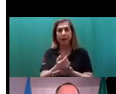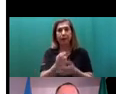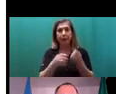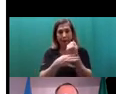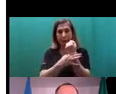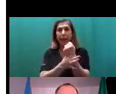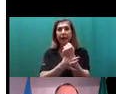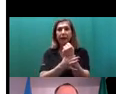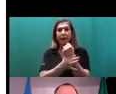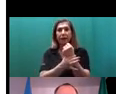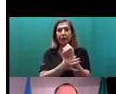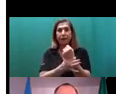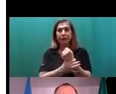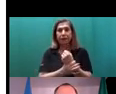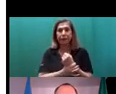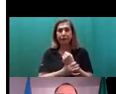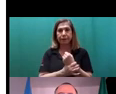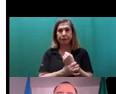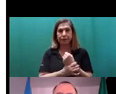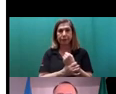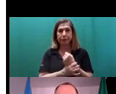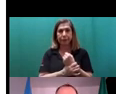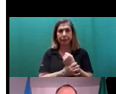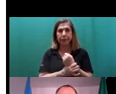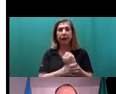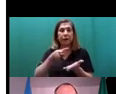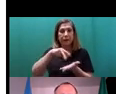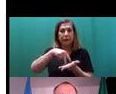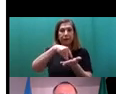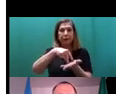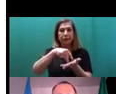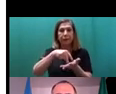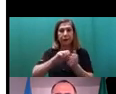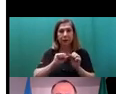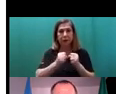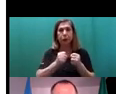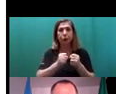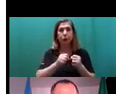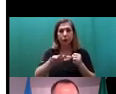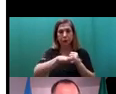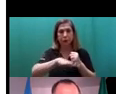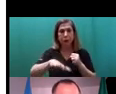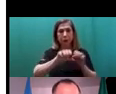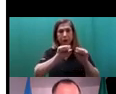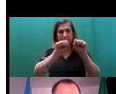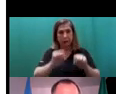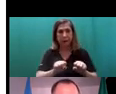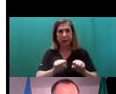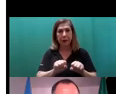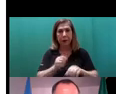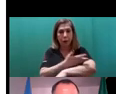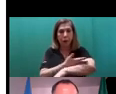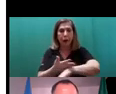Garantindo também a estabilidade desses circuitos curtos. No caso dos hábitos